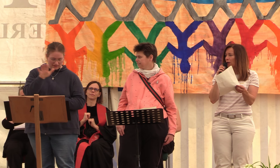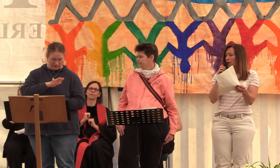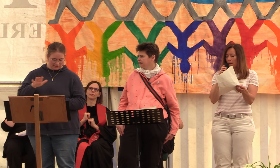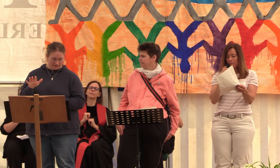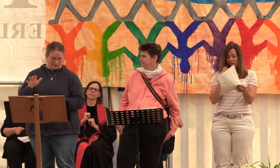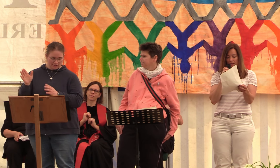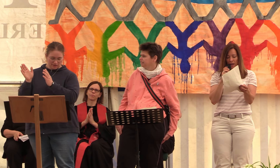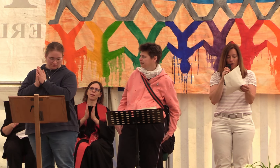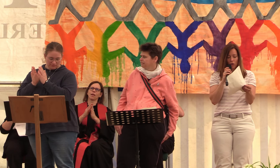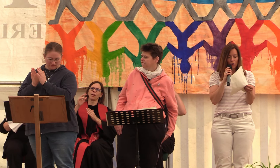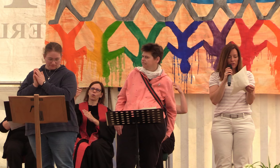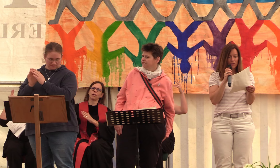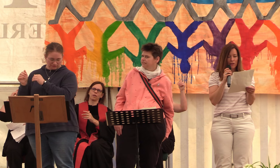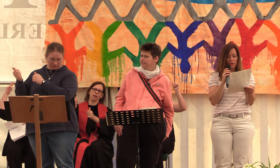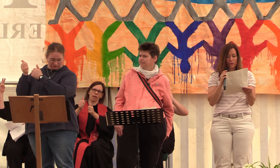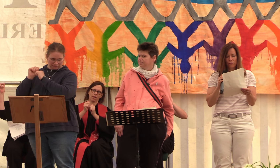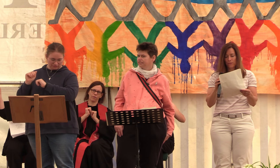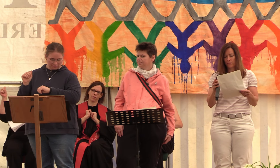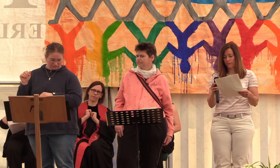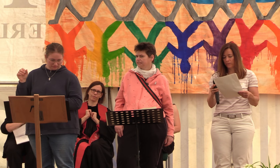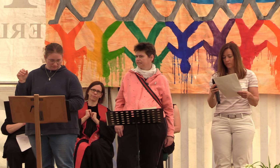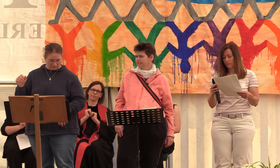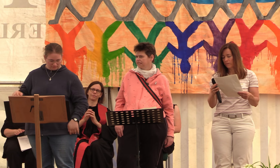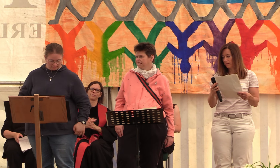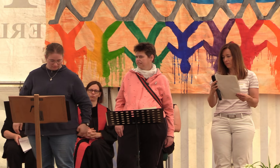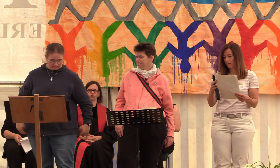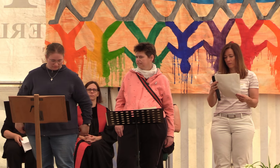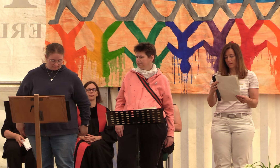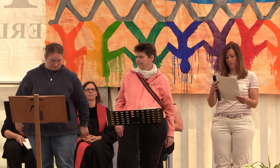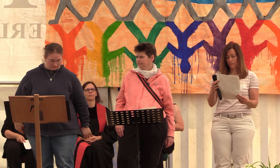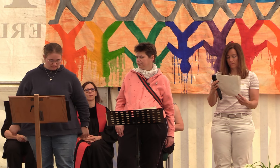Alle, bitte, Gott, hilf.